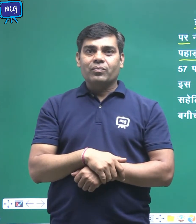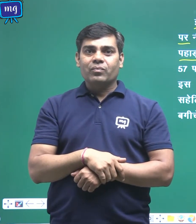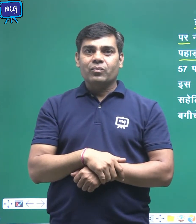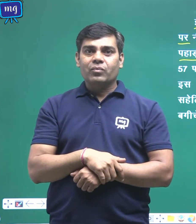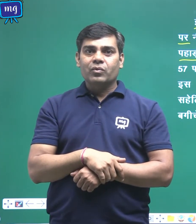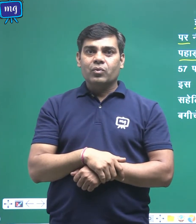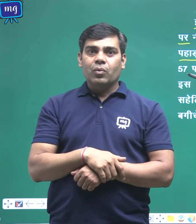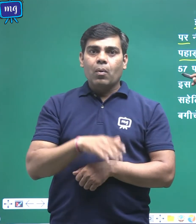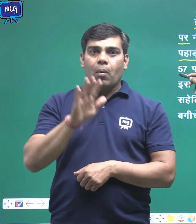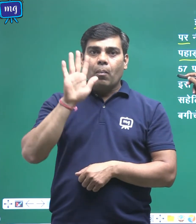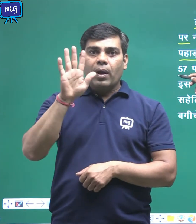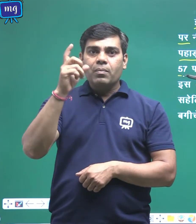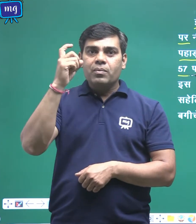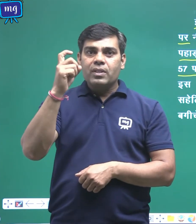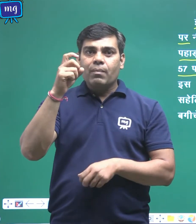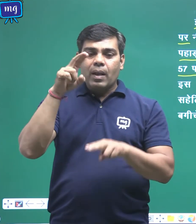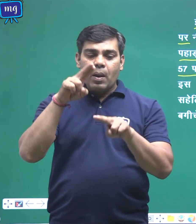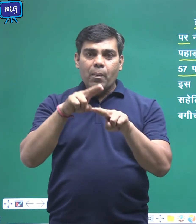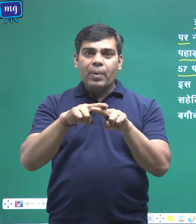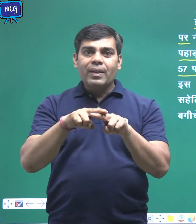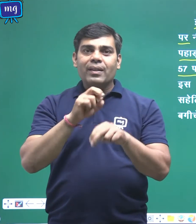57 फीट